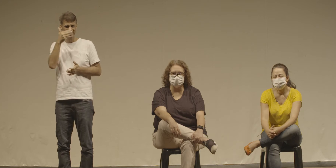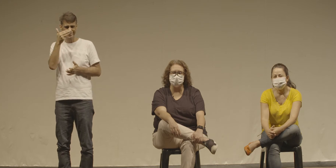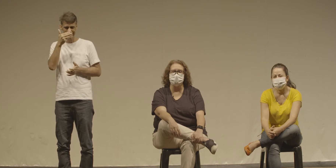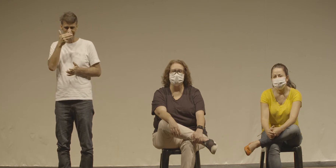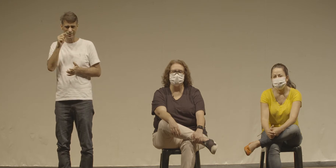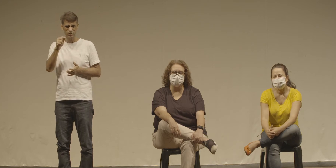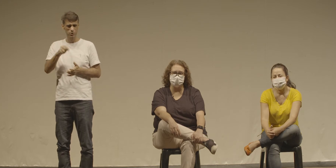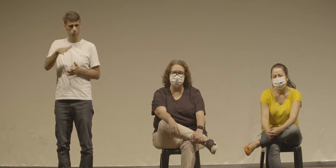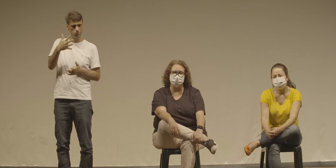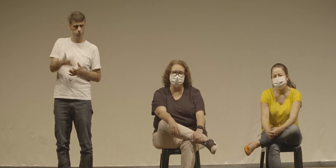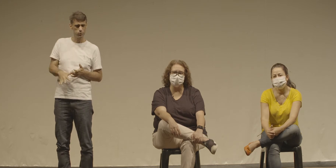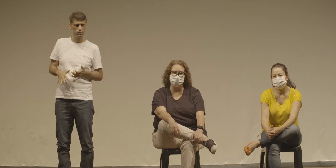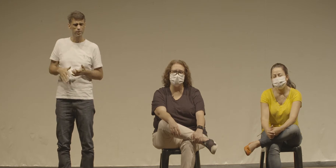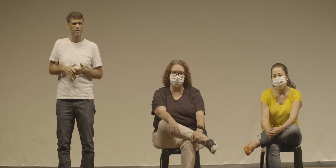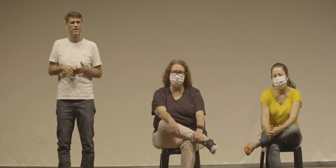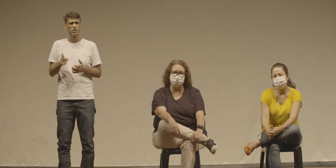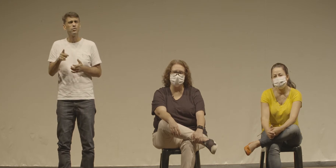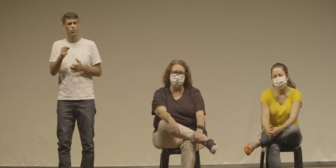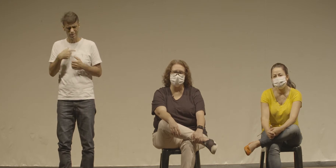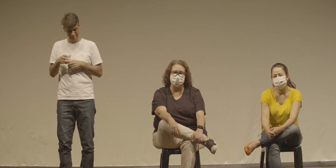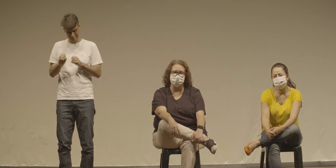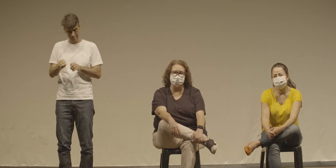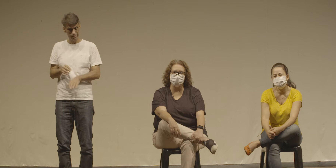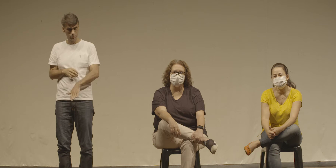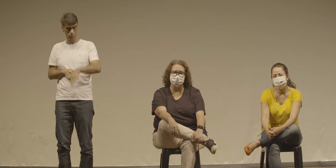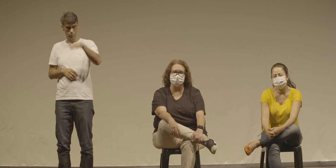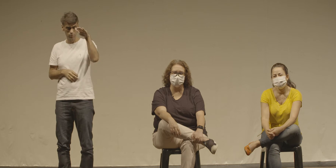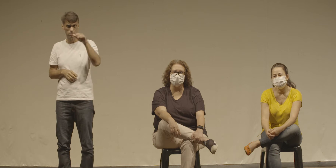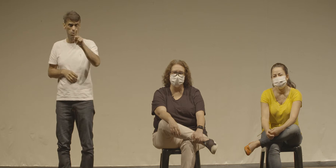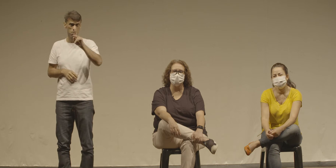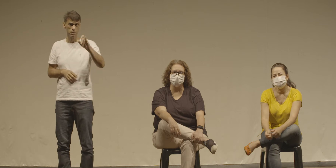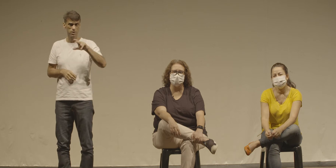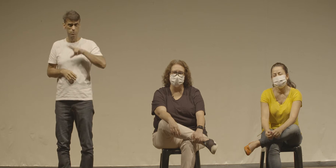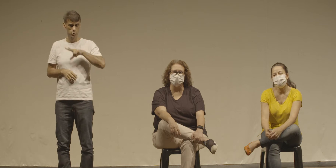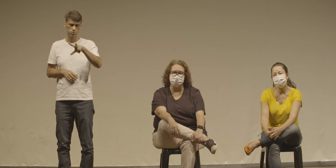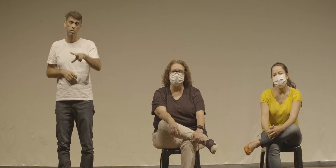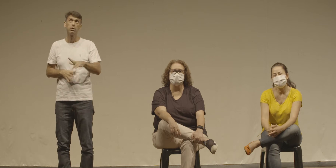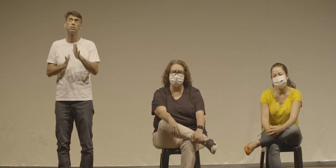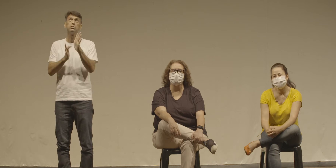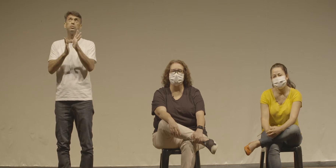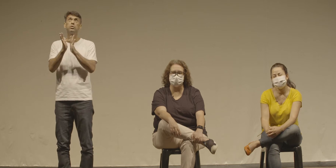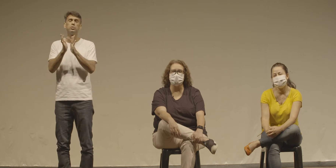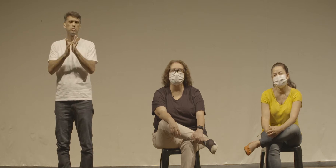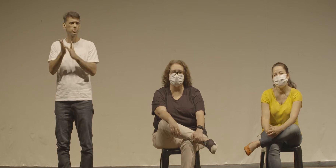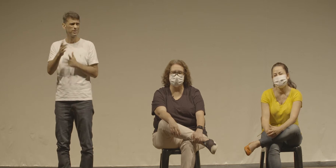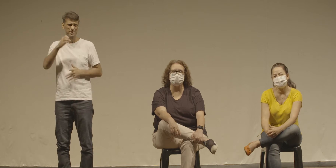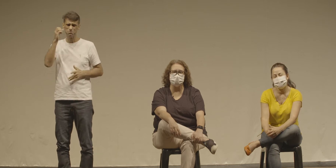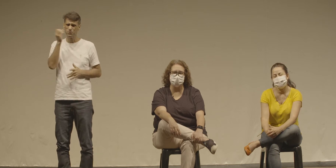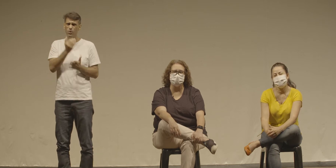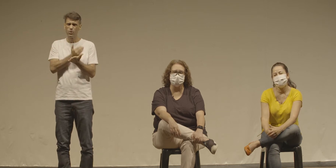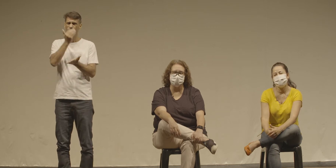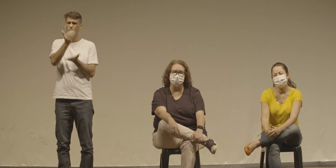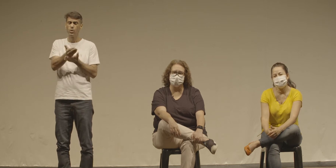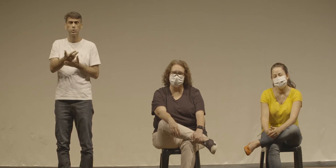Janeiro. Então, a gente foi criada meu pai era português, Jesus Cristo. Nossa. Era um tabu fora de série,